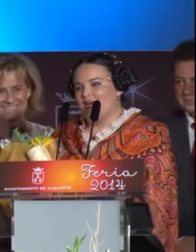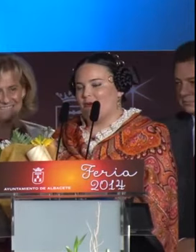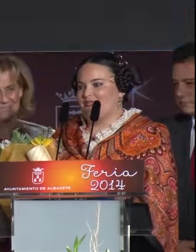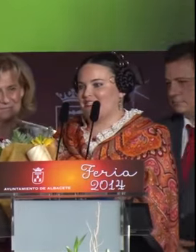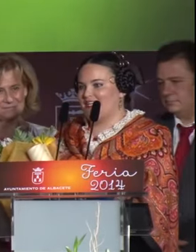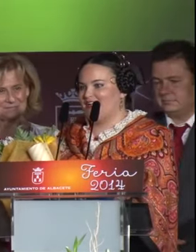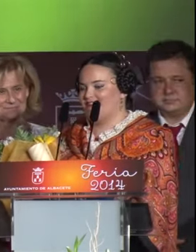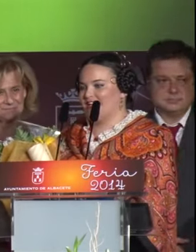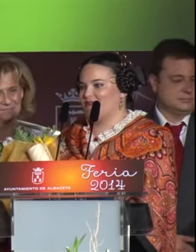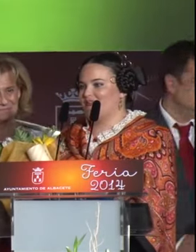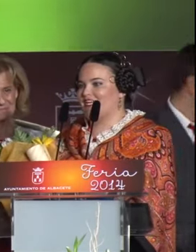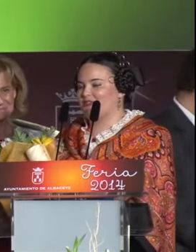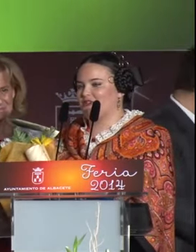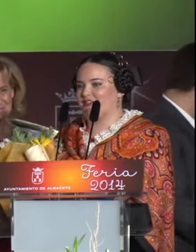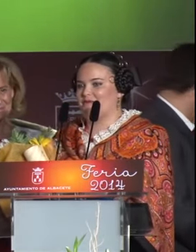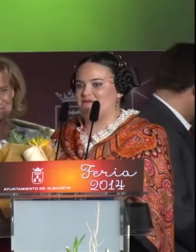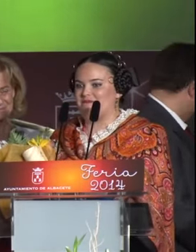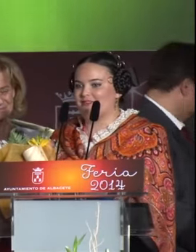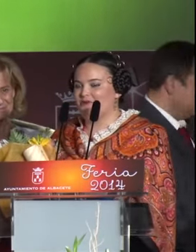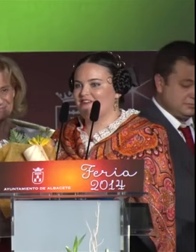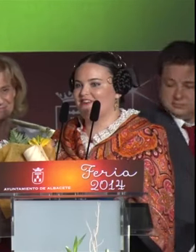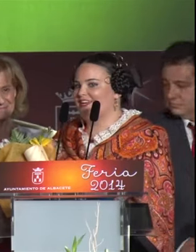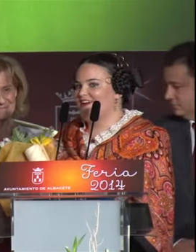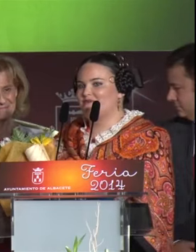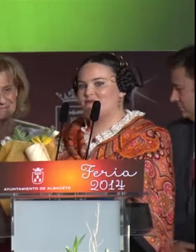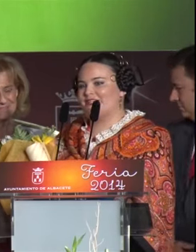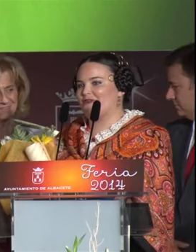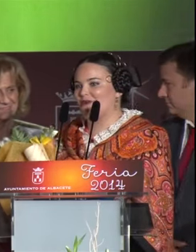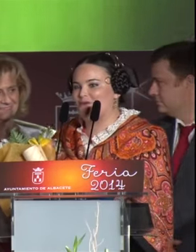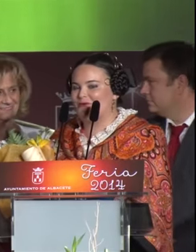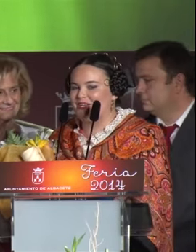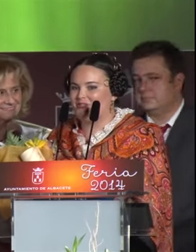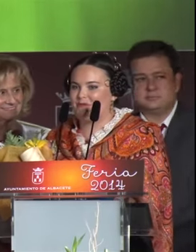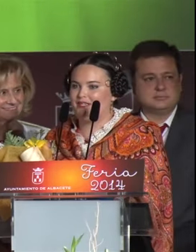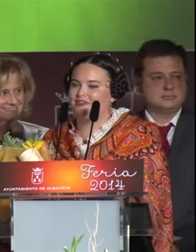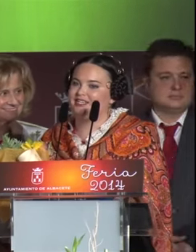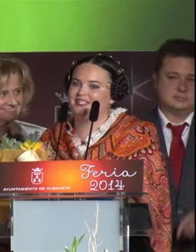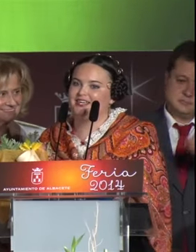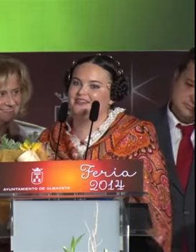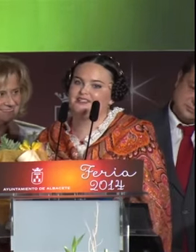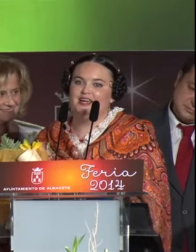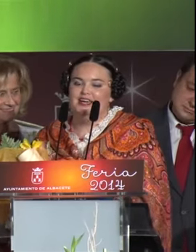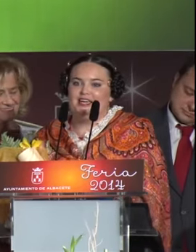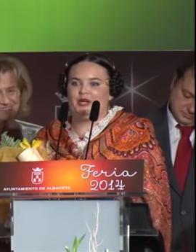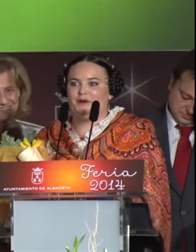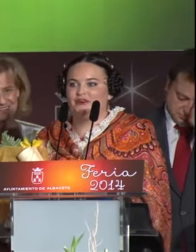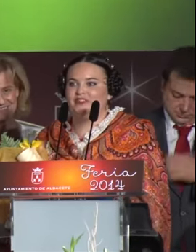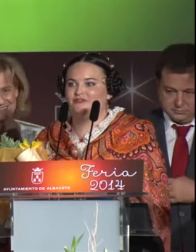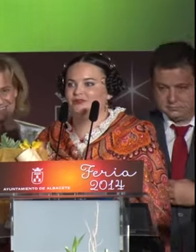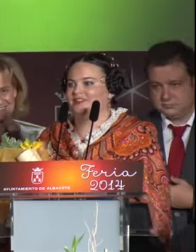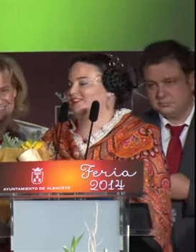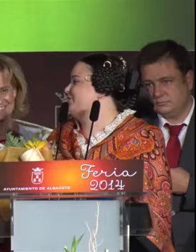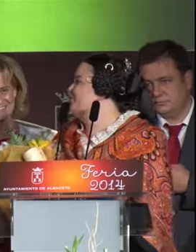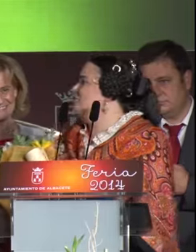costumbres, como manchegas de la Feria 2014. Una feria para todos los públicos y para todas las edades, que espero